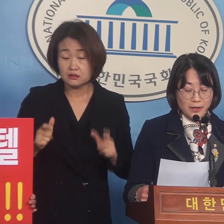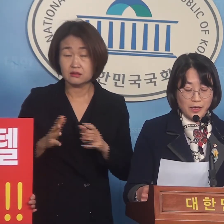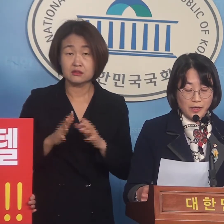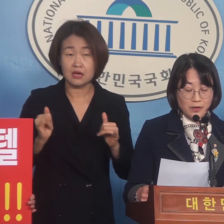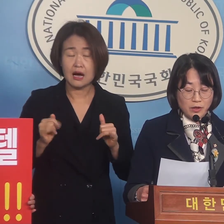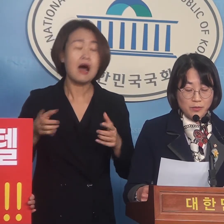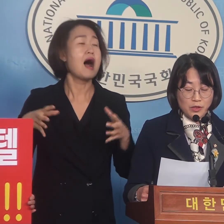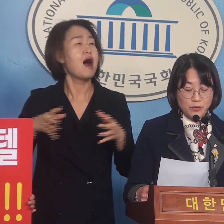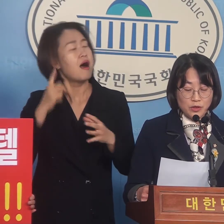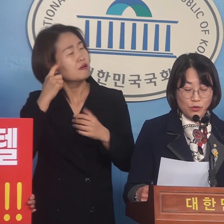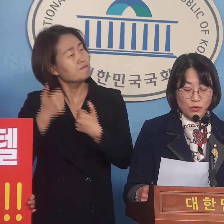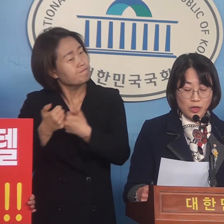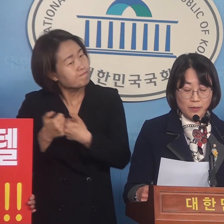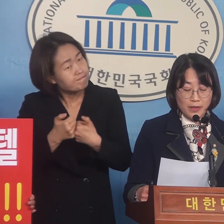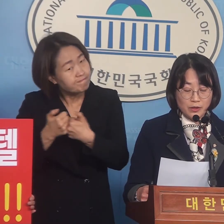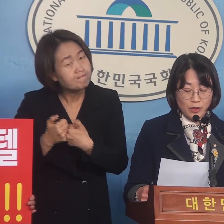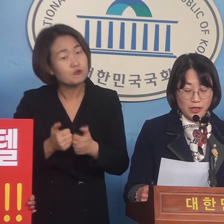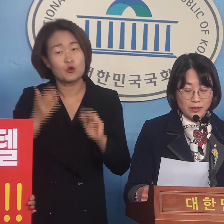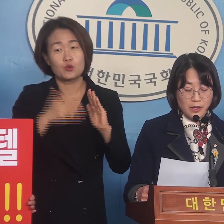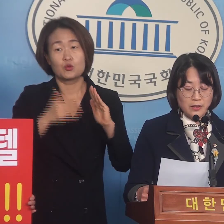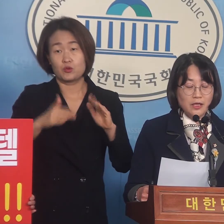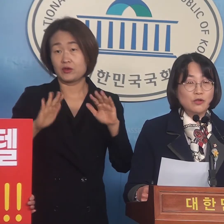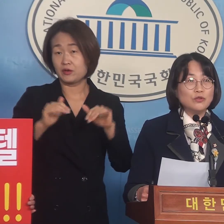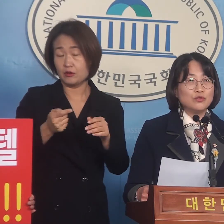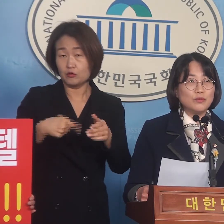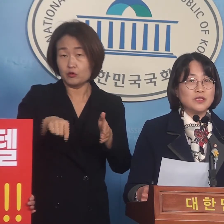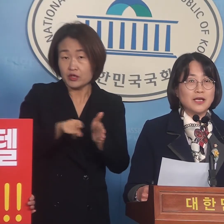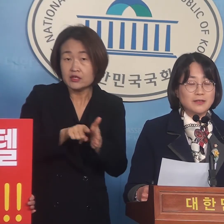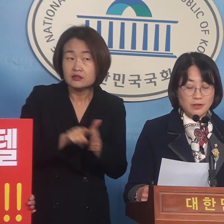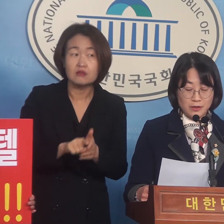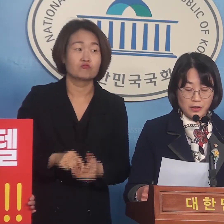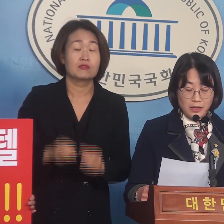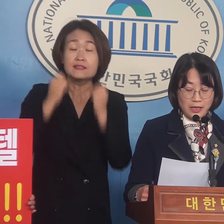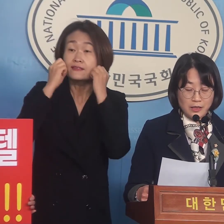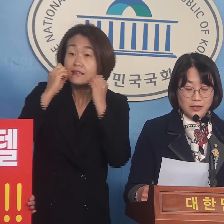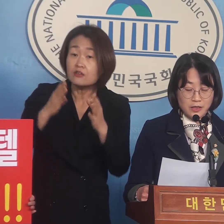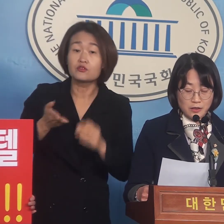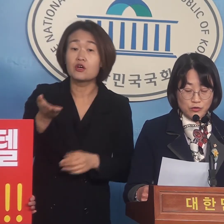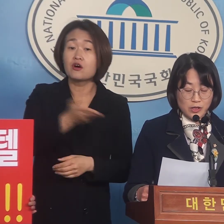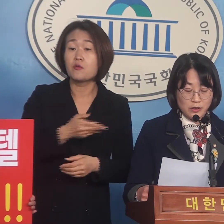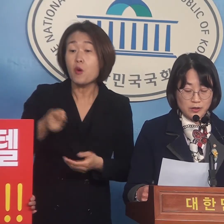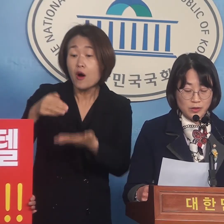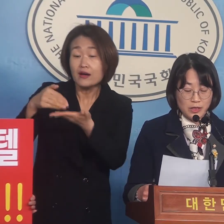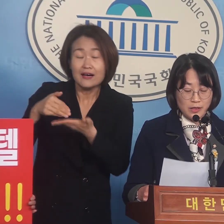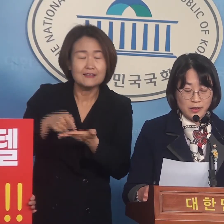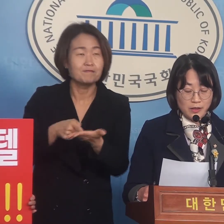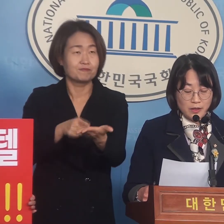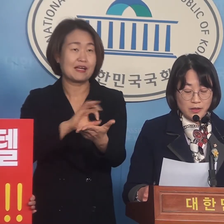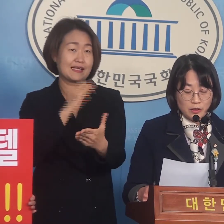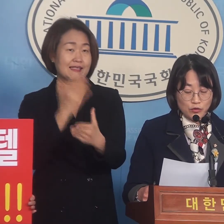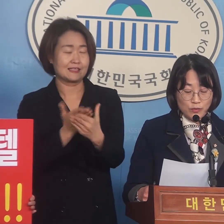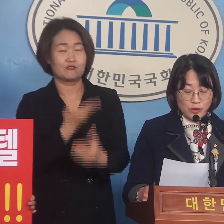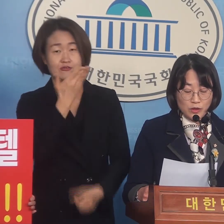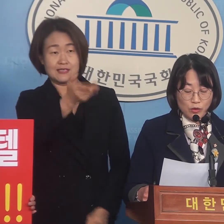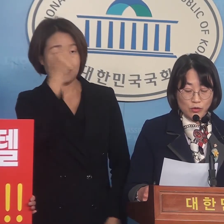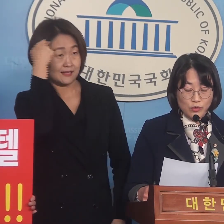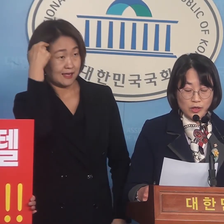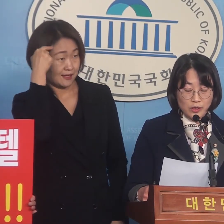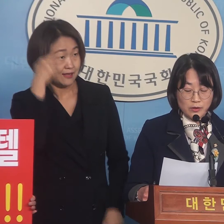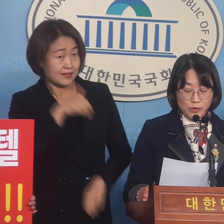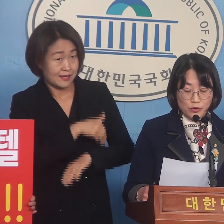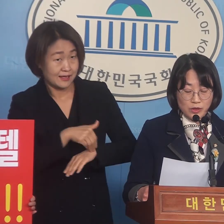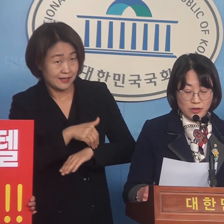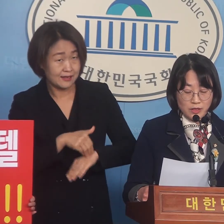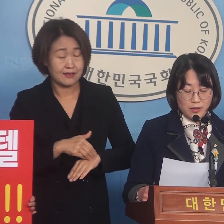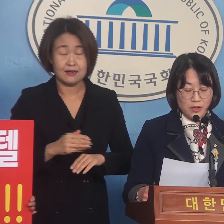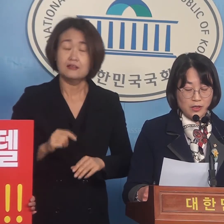함께 상의해 터미널 부지 공공 개발을 위한 새로운 주민 제안서를 안양시에 제출할 것입니다. 지역 주민들이 골고루